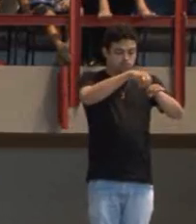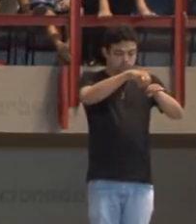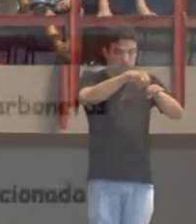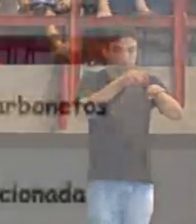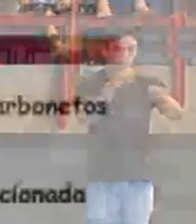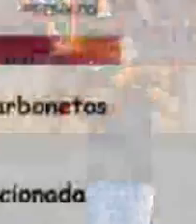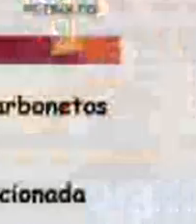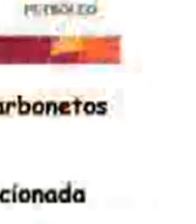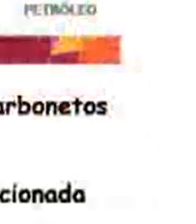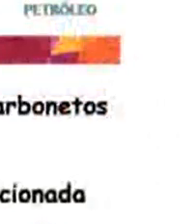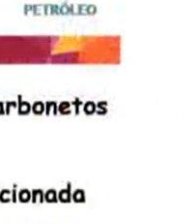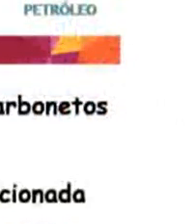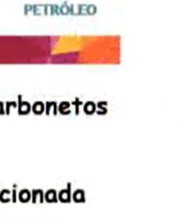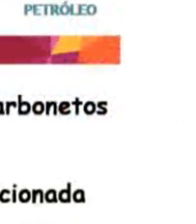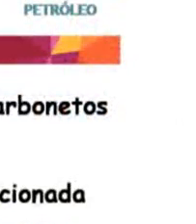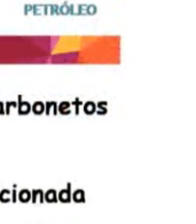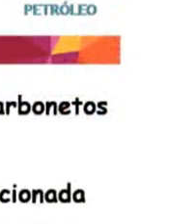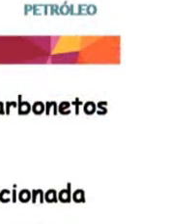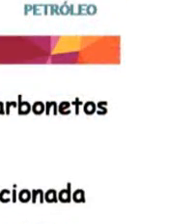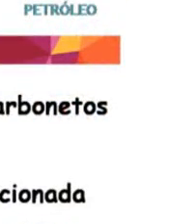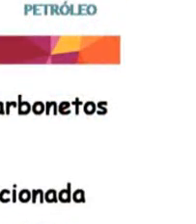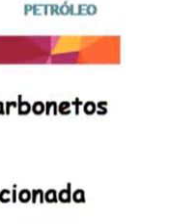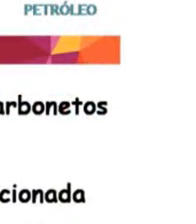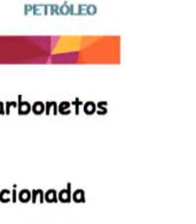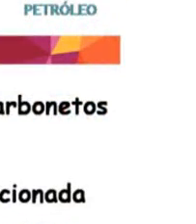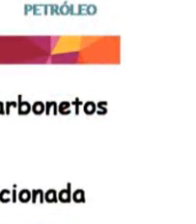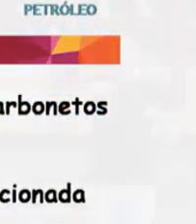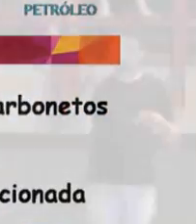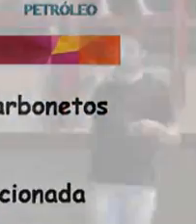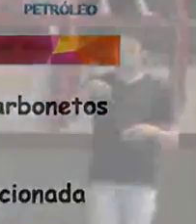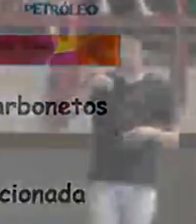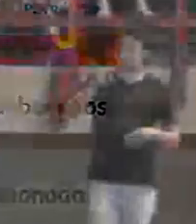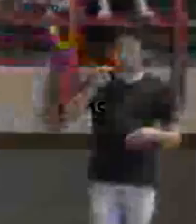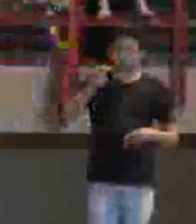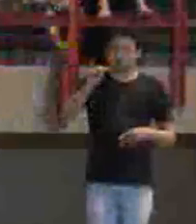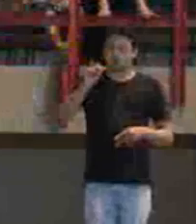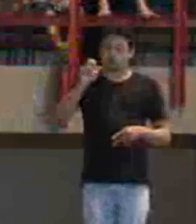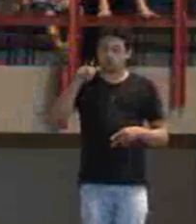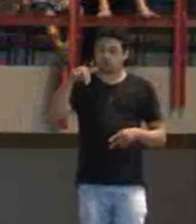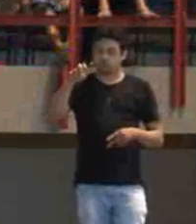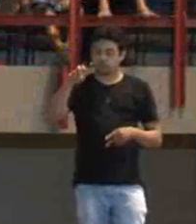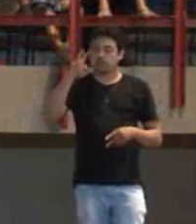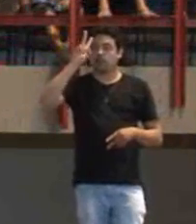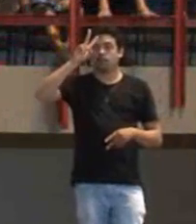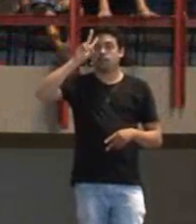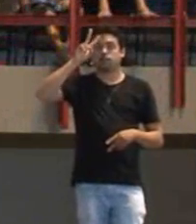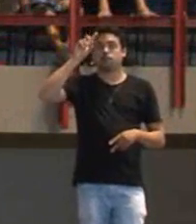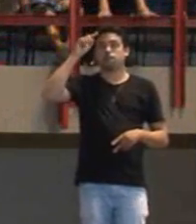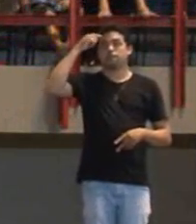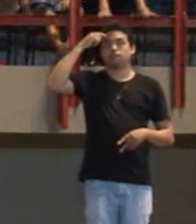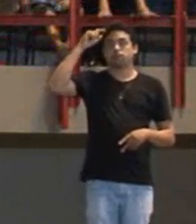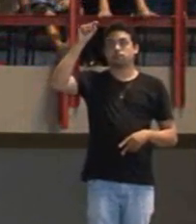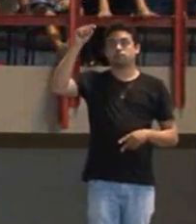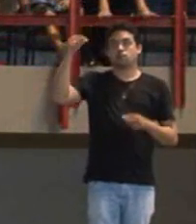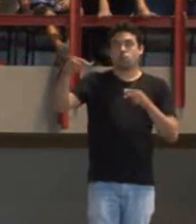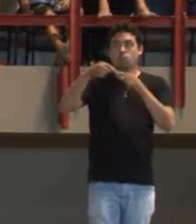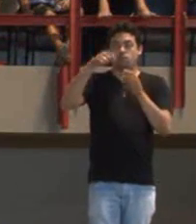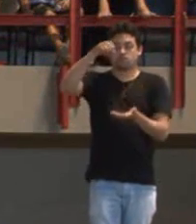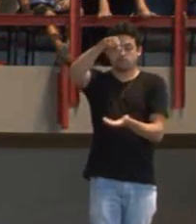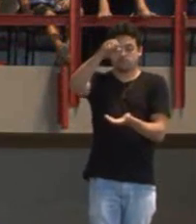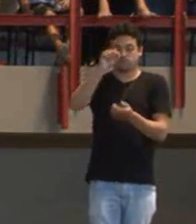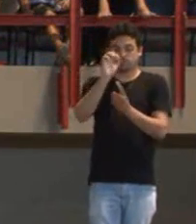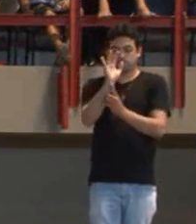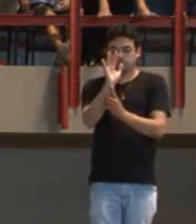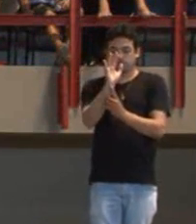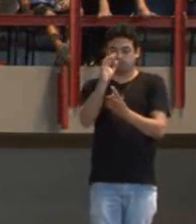tá? Nós temos também querosene. Do pessoal lembra de querosene? Às vezes associa a lamparina,